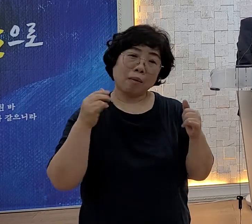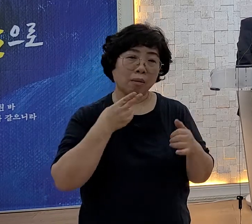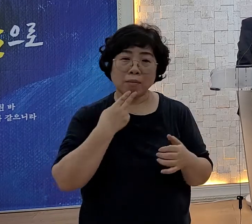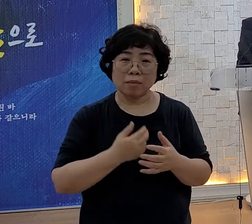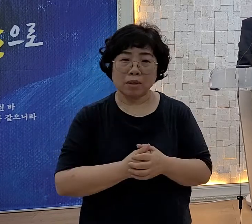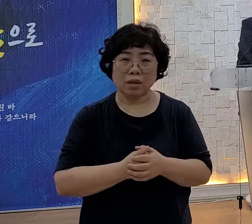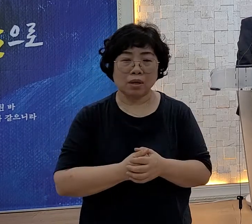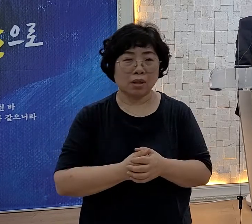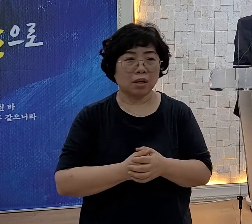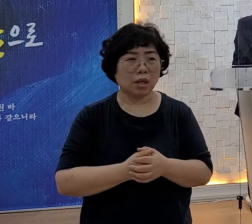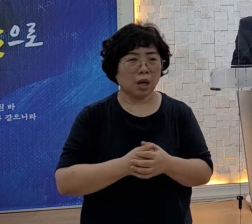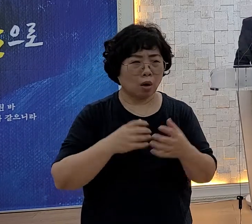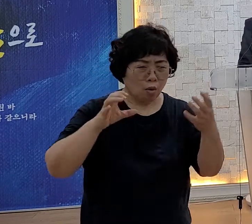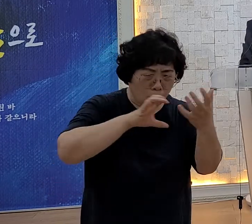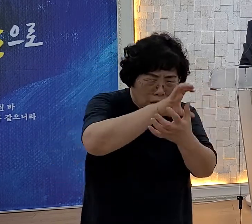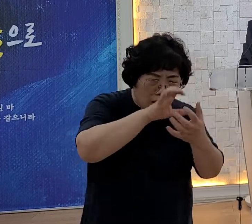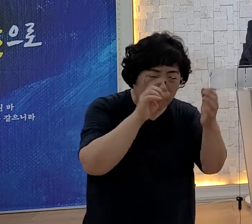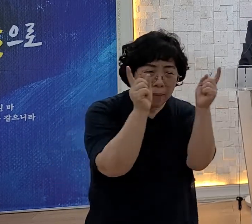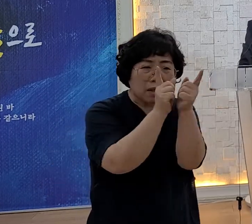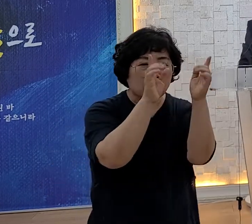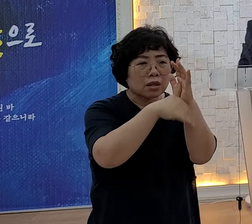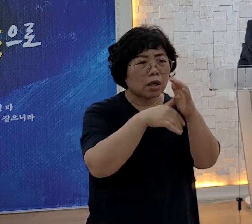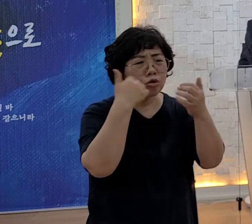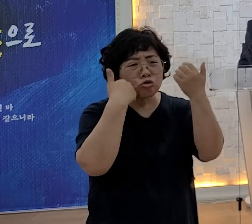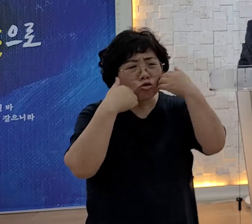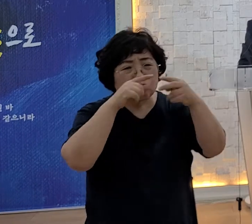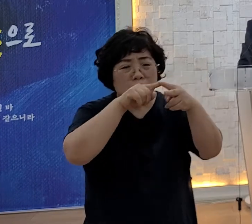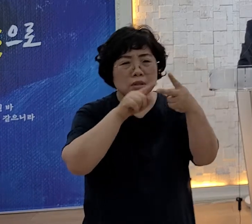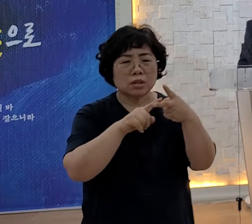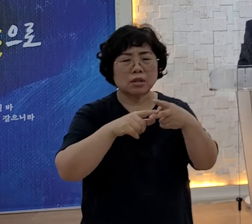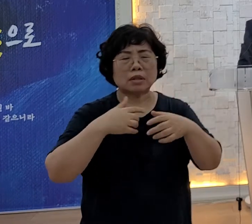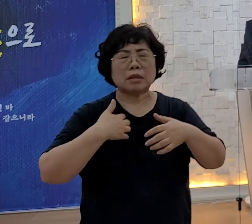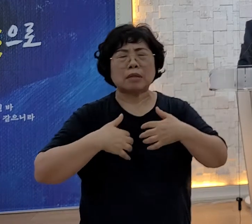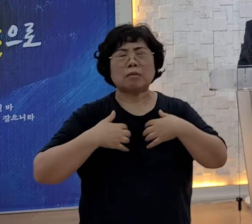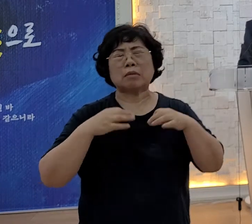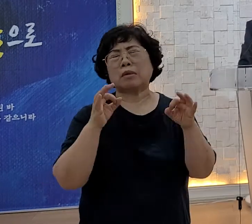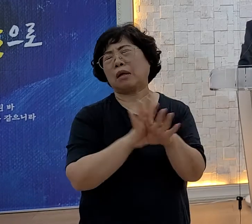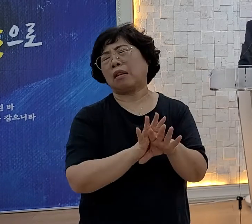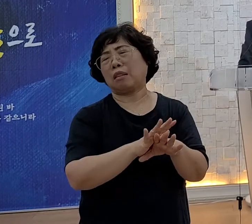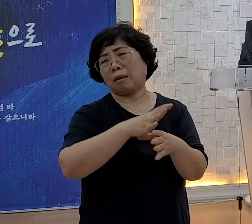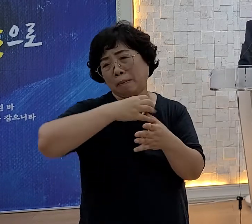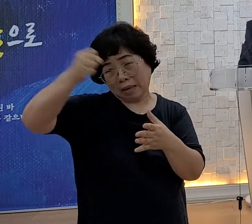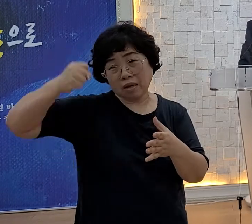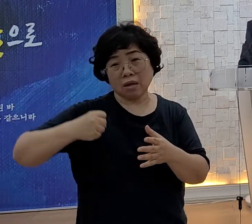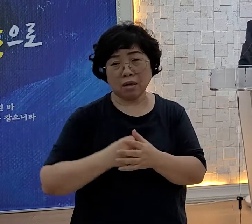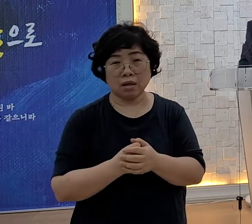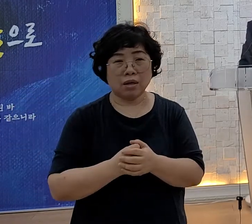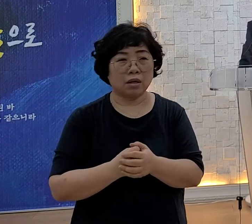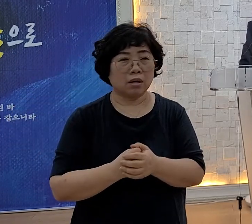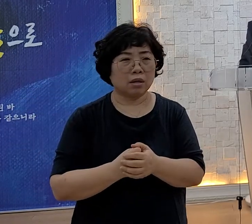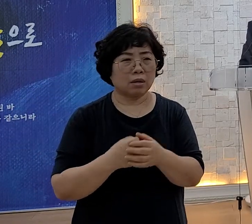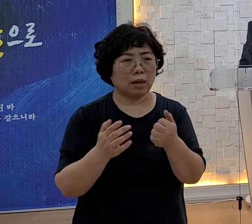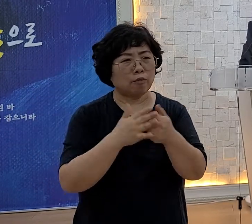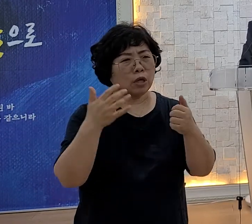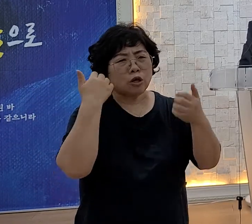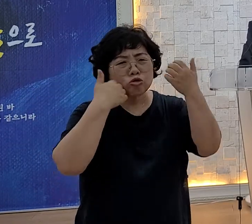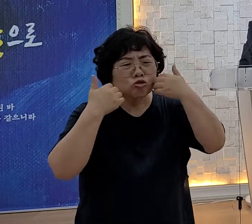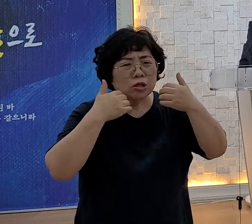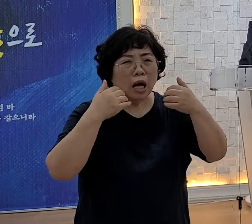환난이 크고 작든 어떤 환난이 오게 되면 우리의 기쁨을 다 빼앗아가기 때문에 환난 싫어, 좋아하는 사람이 없어요. 다 싫어.